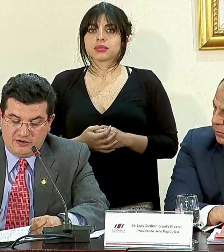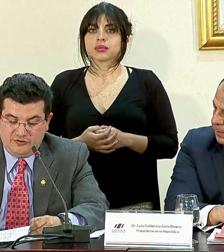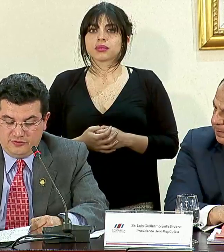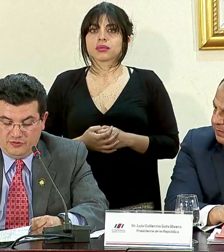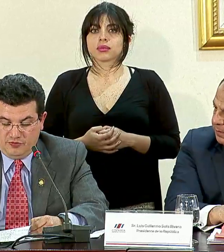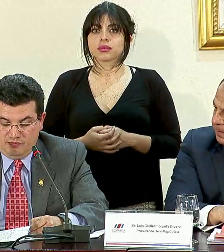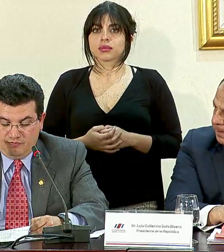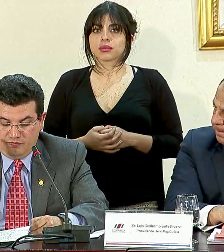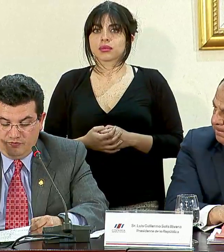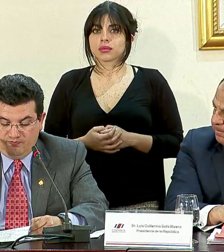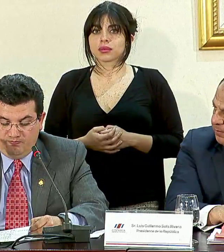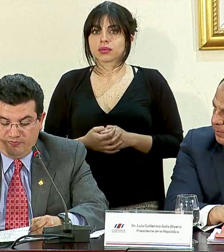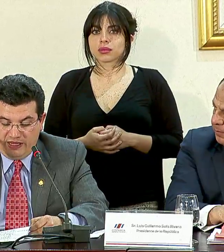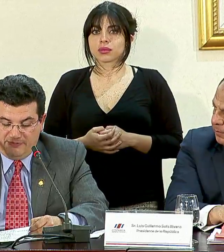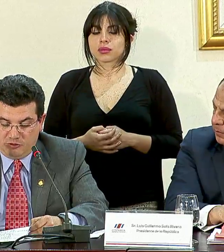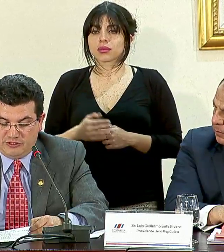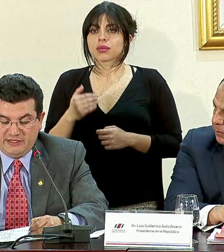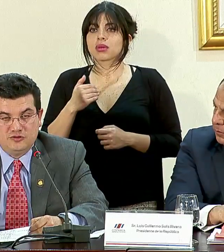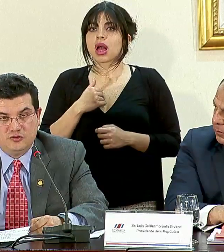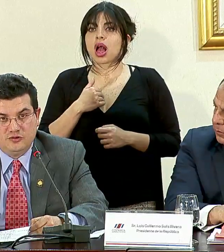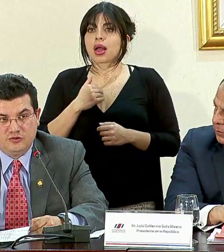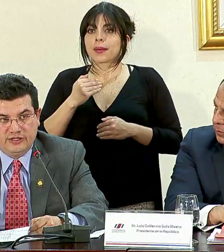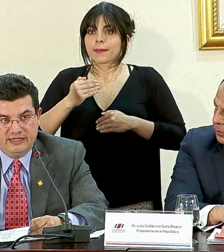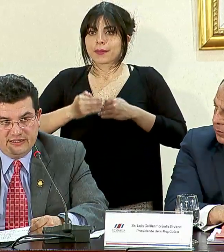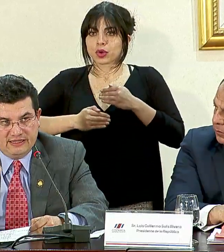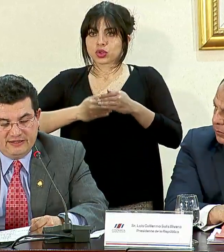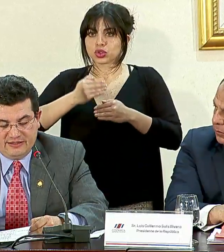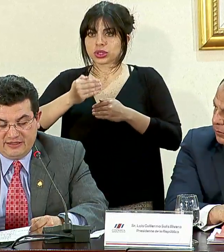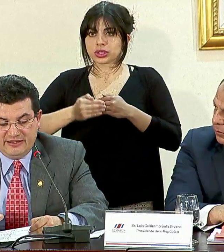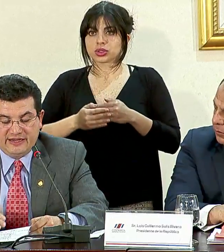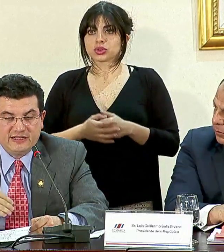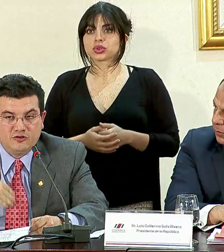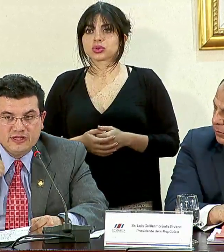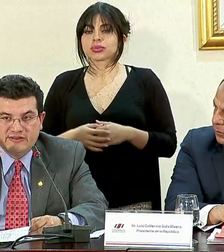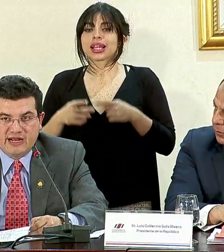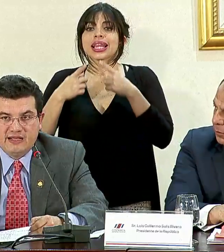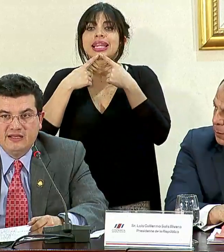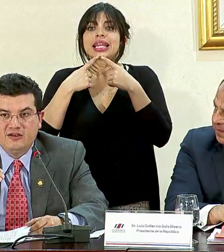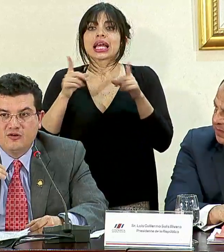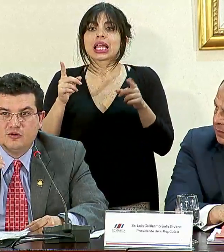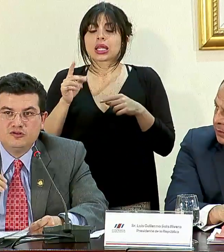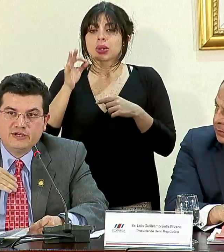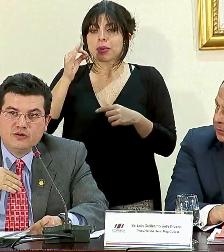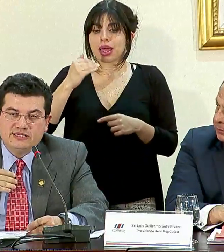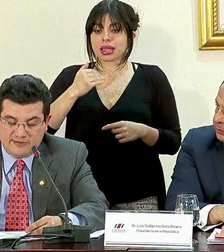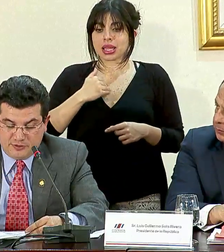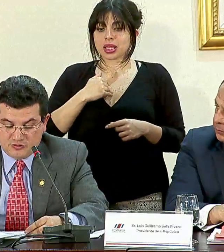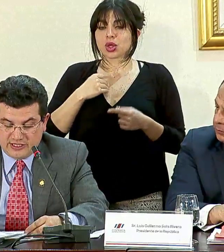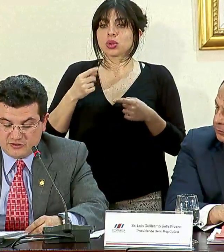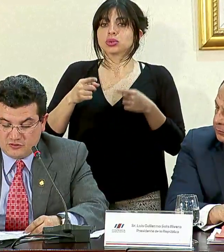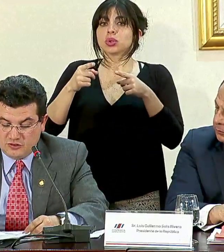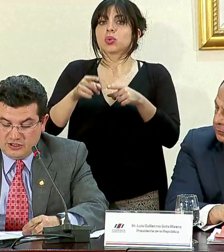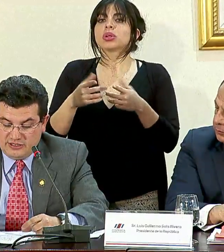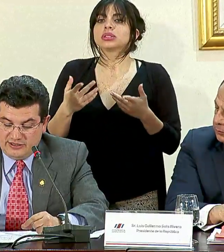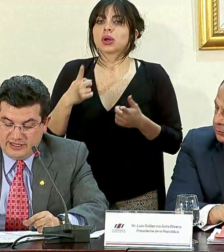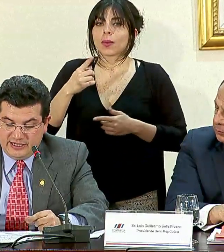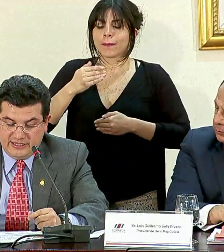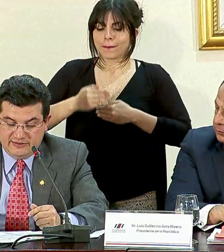tiene el proceso, el decreto tendrá como consecuencia el